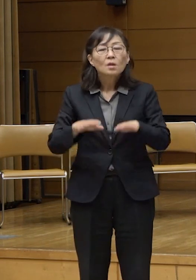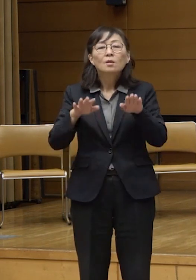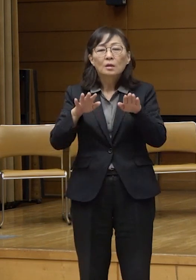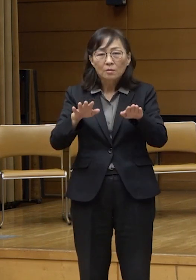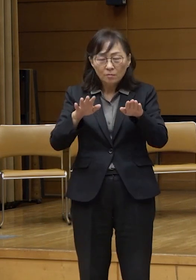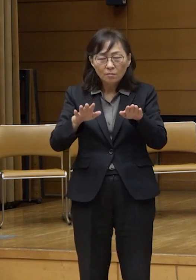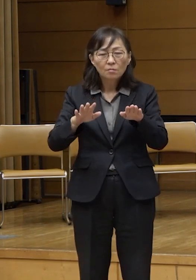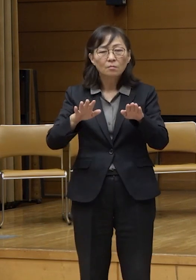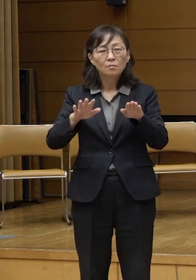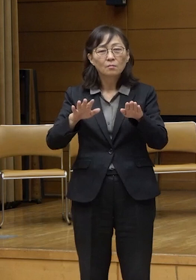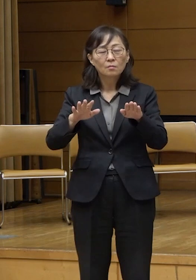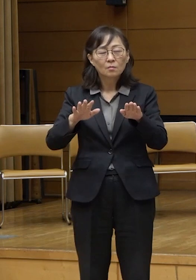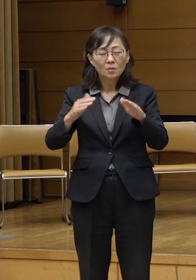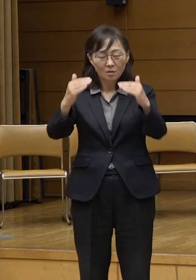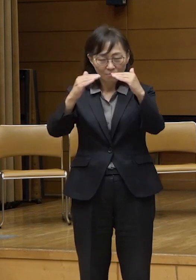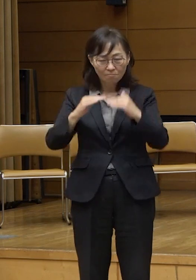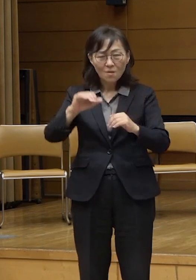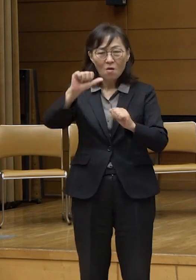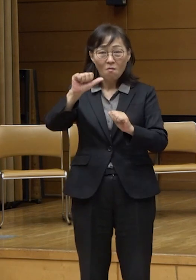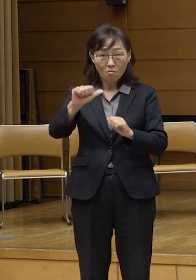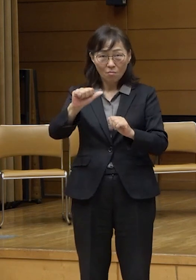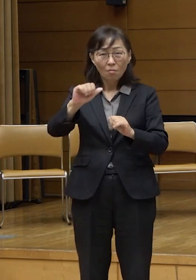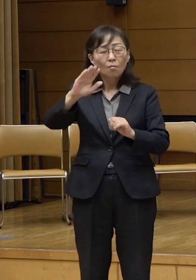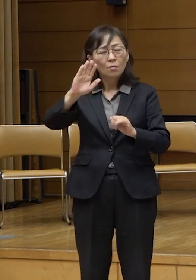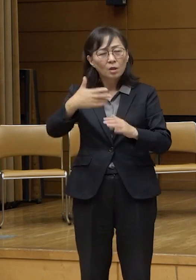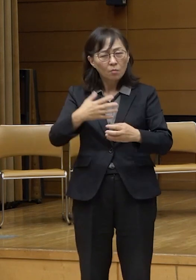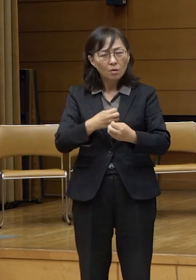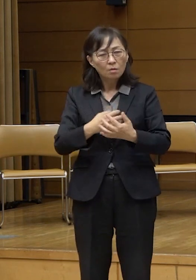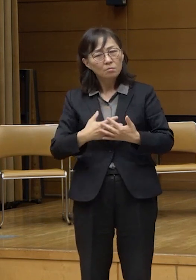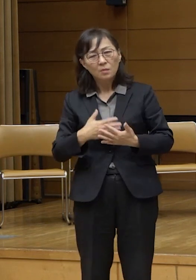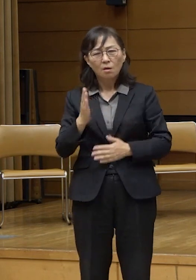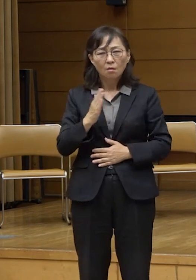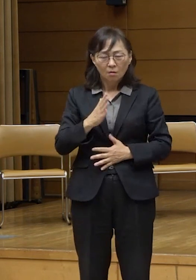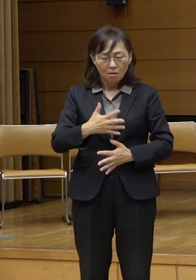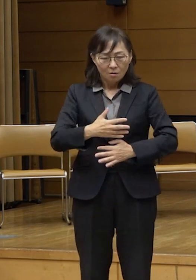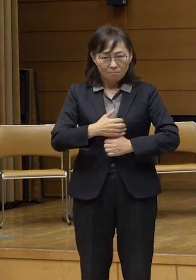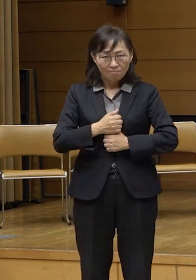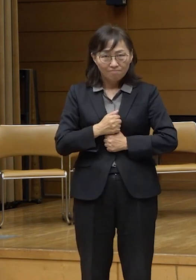ような状況ではあるとは思うんですけれども、